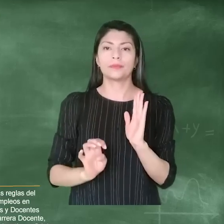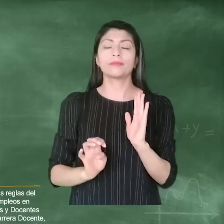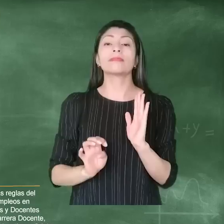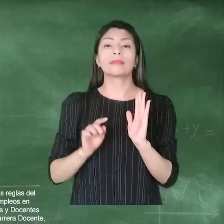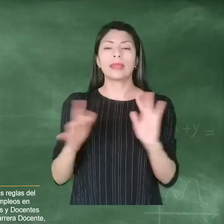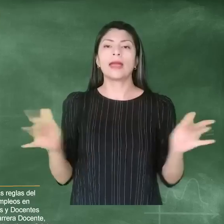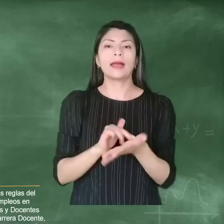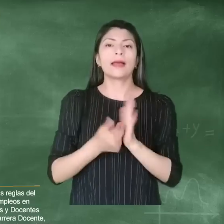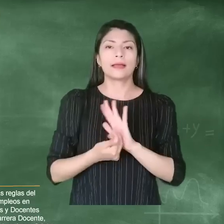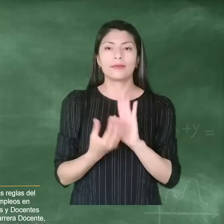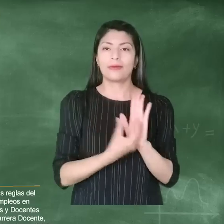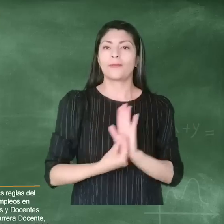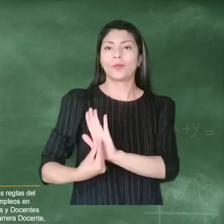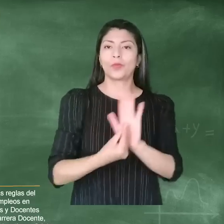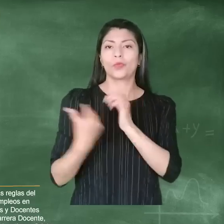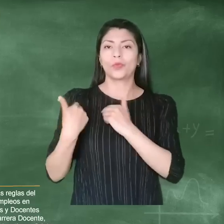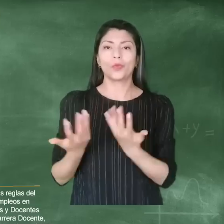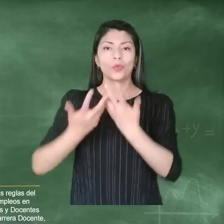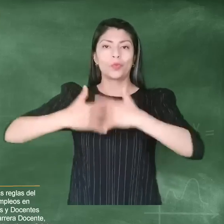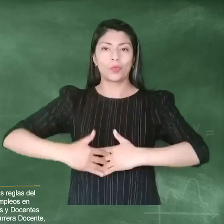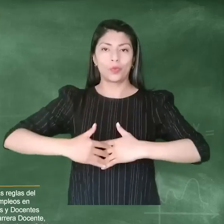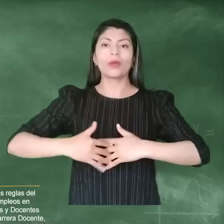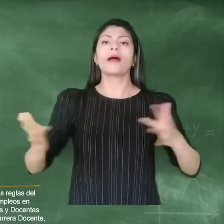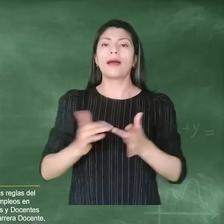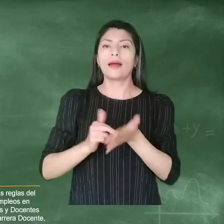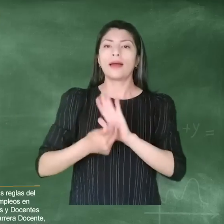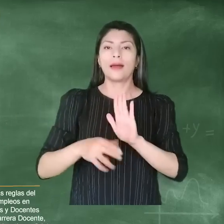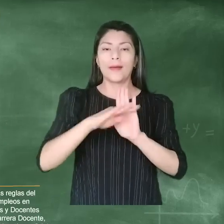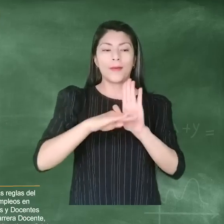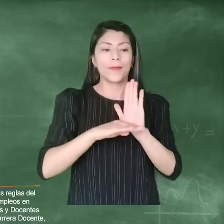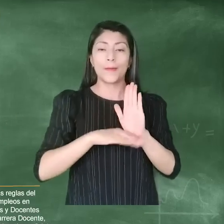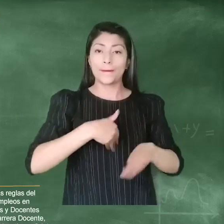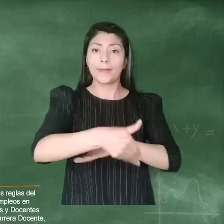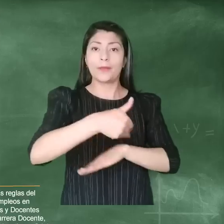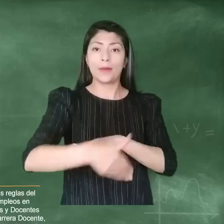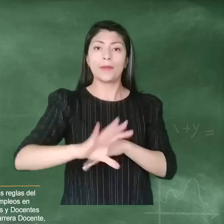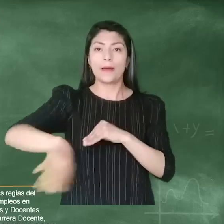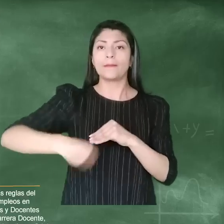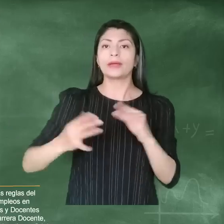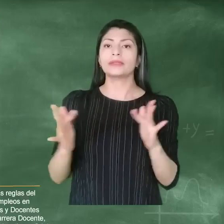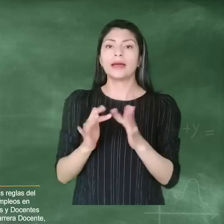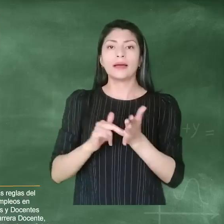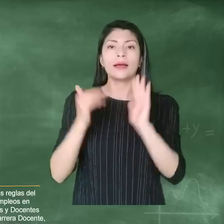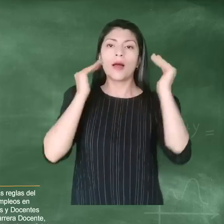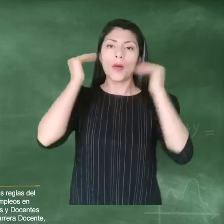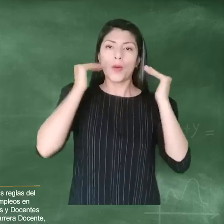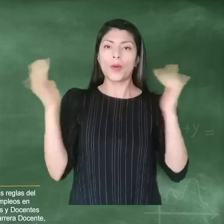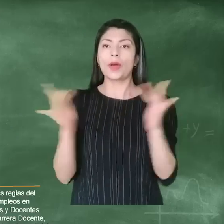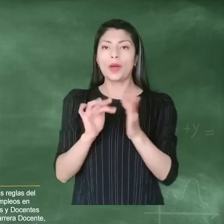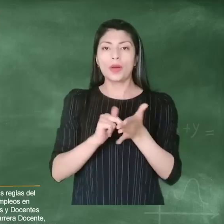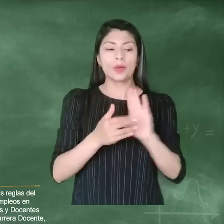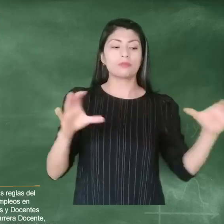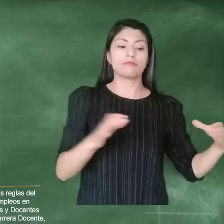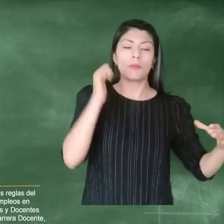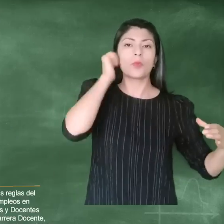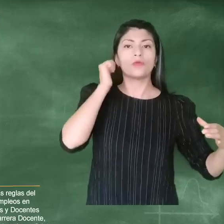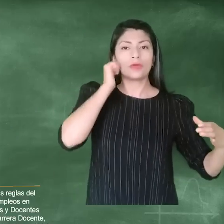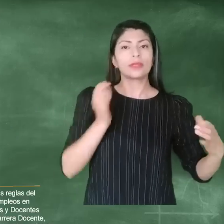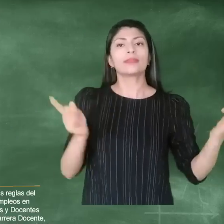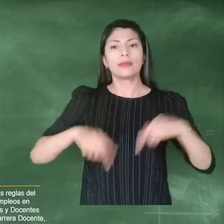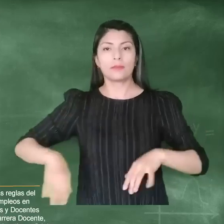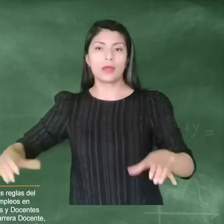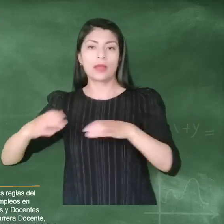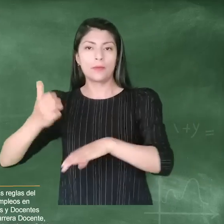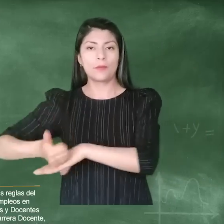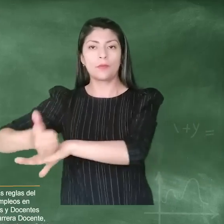00253 de 2019, esto es, el Manual de Funciones, Requisitos y Competencias para los cargos